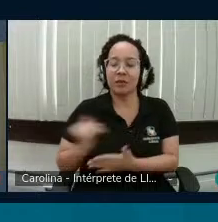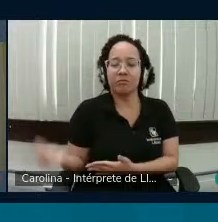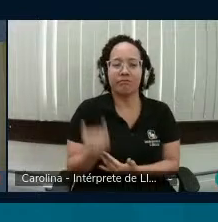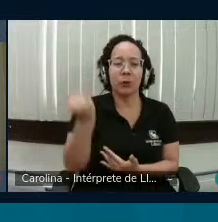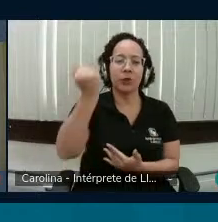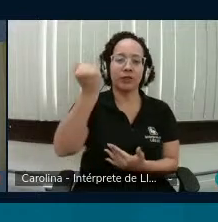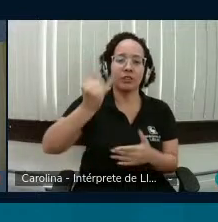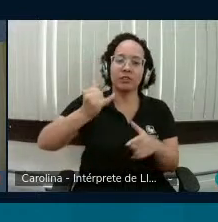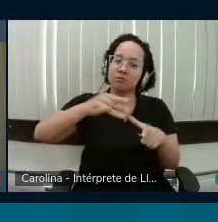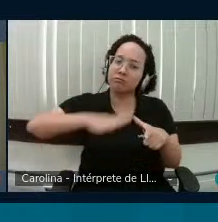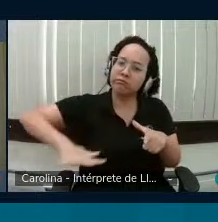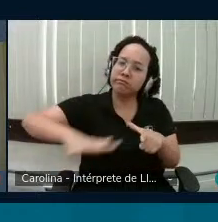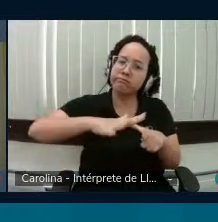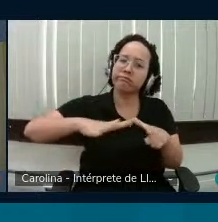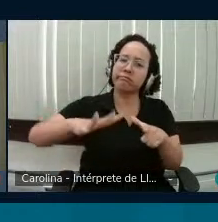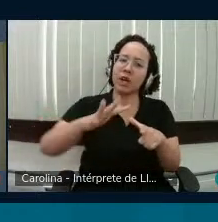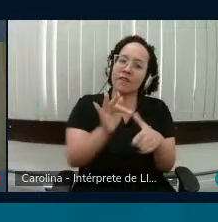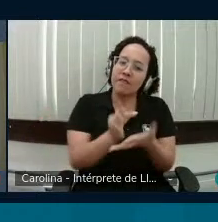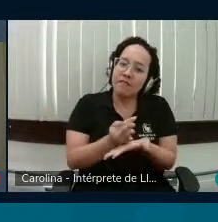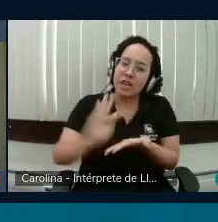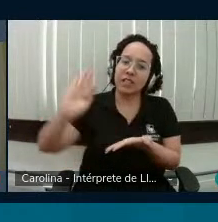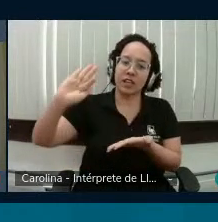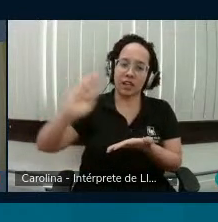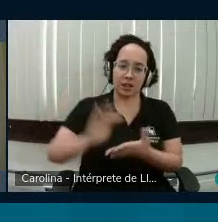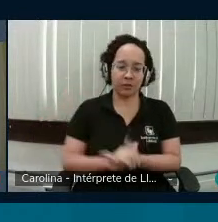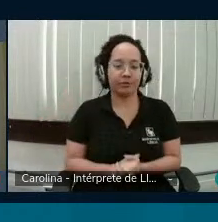né? E dizer, assim,